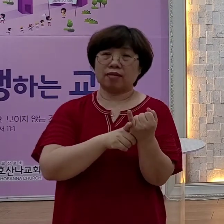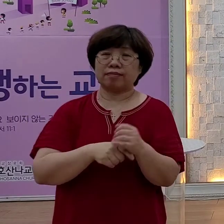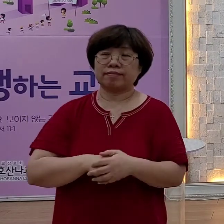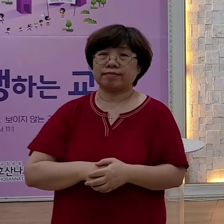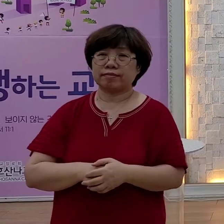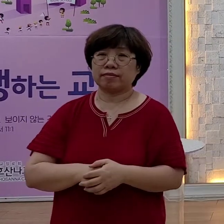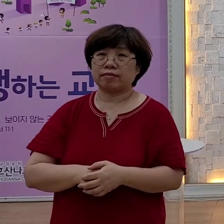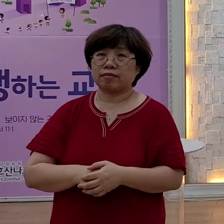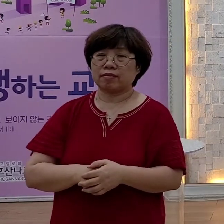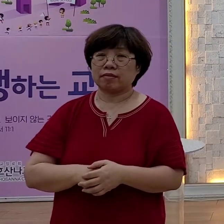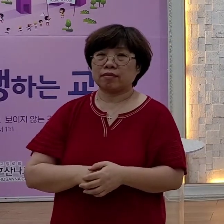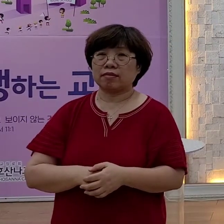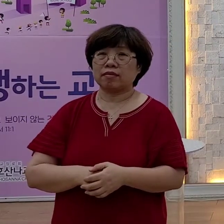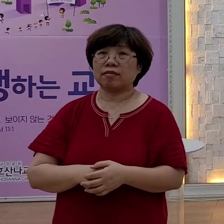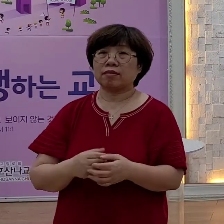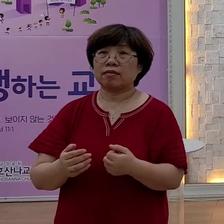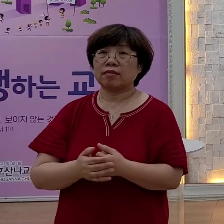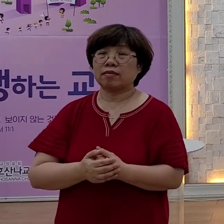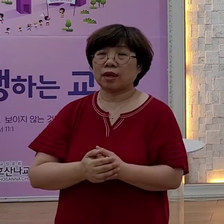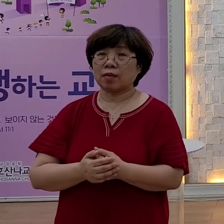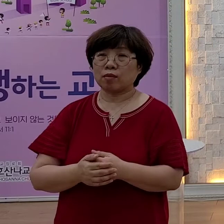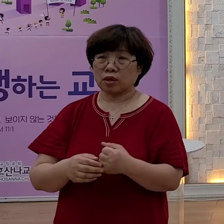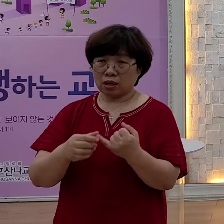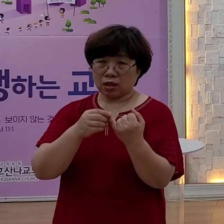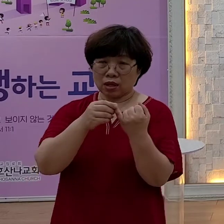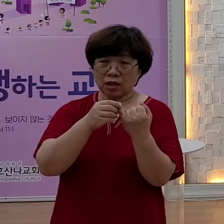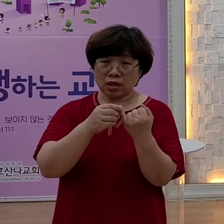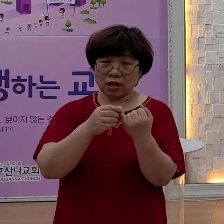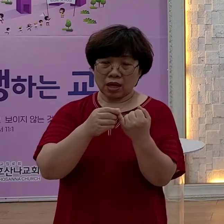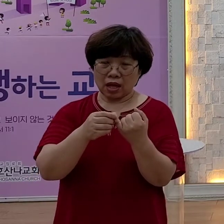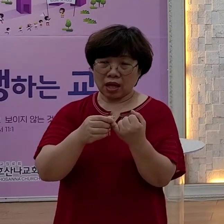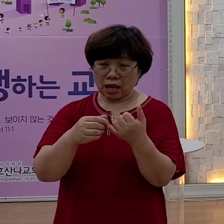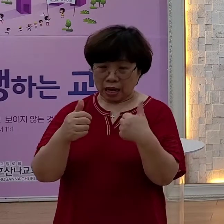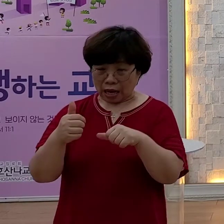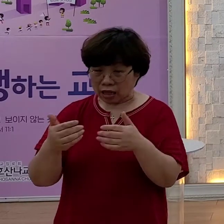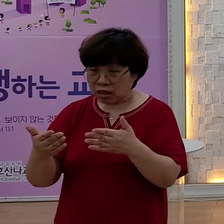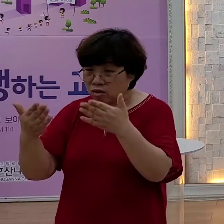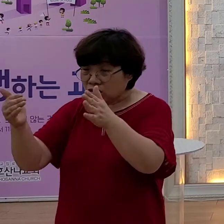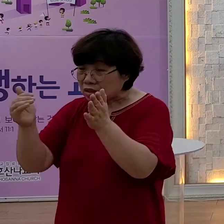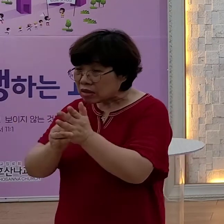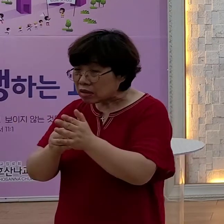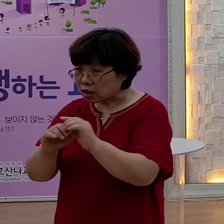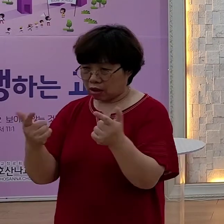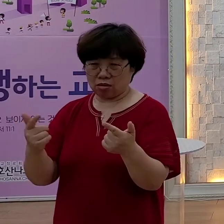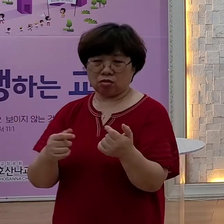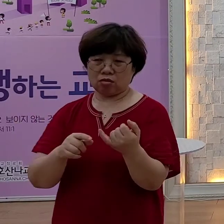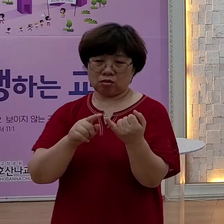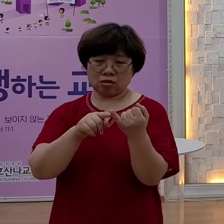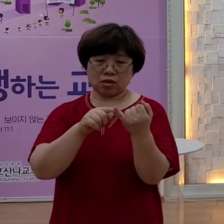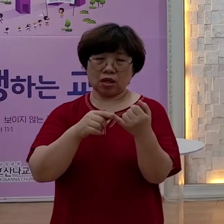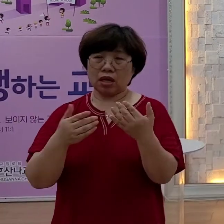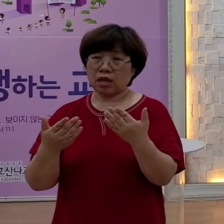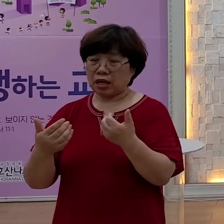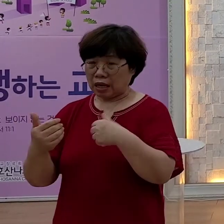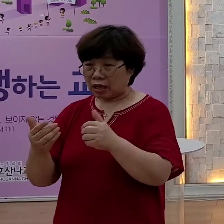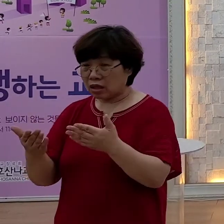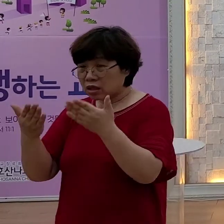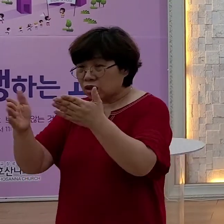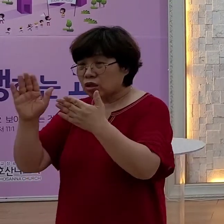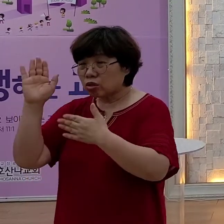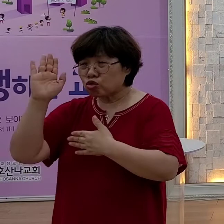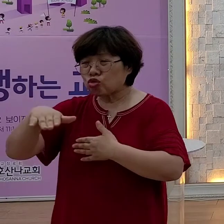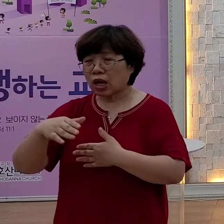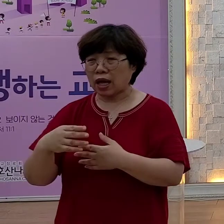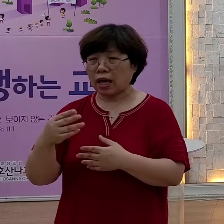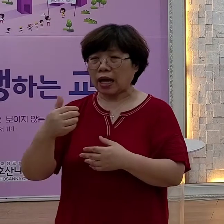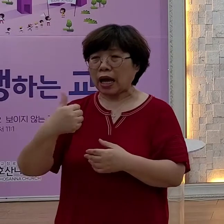여러분, 한나가 아들 없어지고 아들 바치고 그게 끝이었습니까? 아닙니다. 그 세 아들과 두